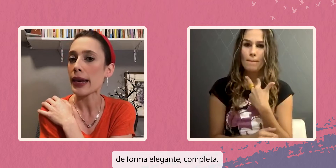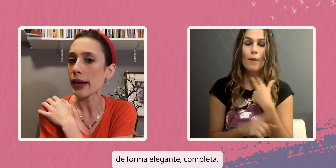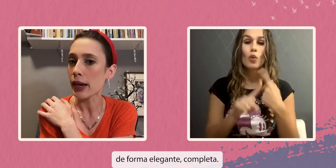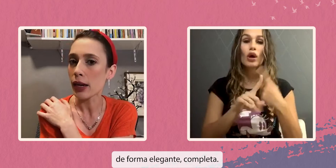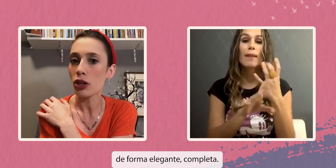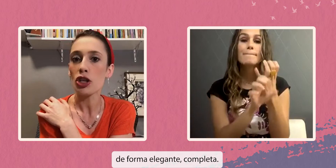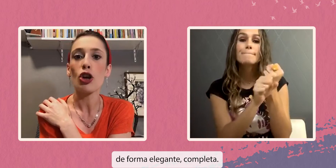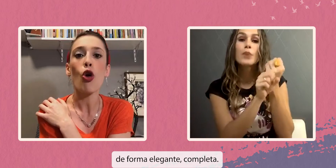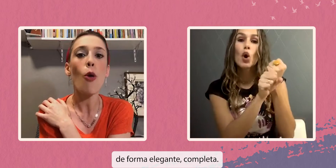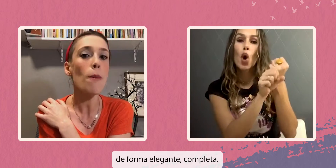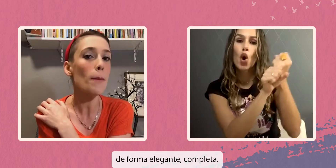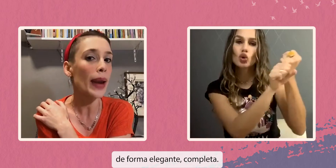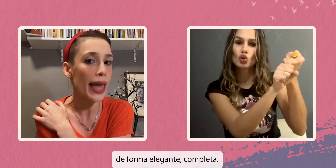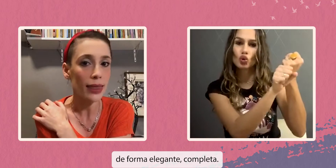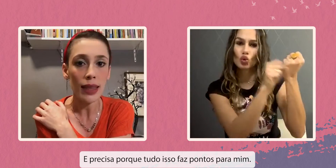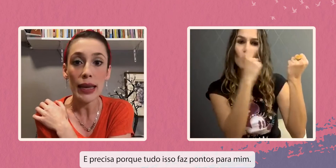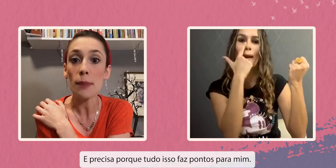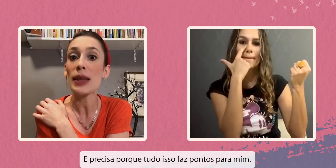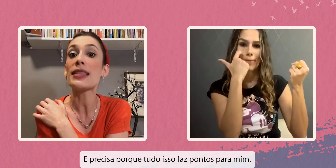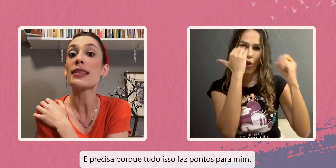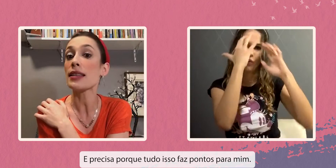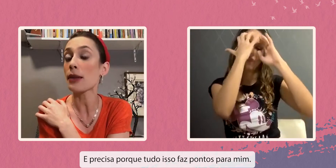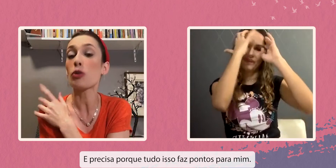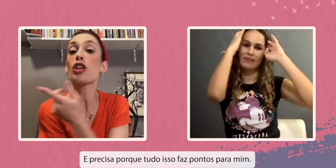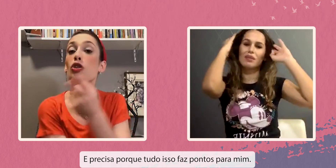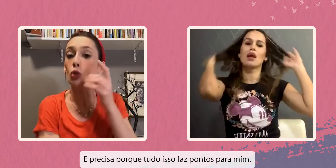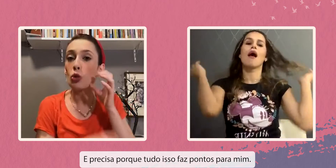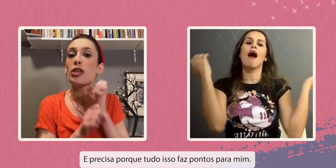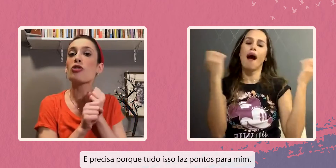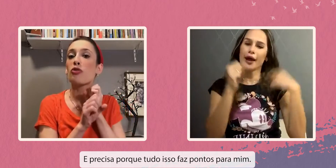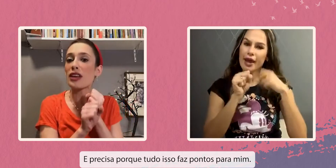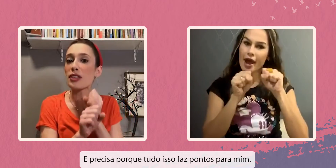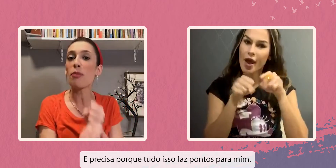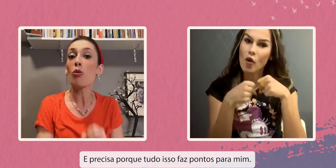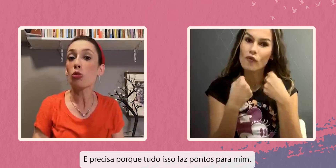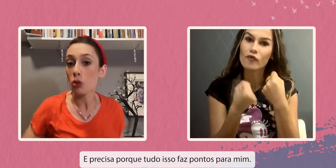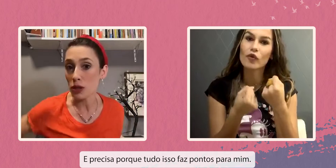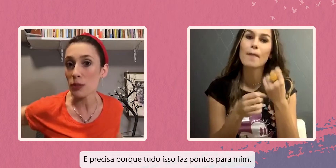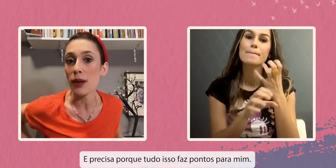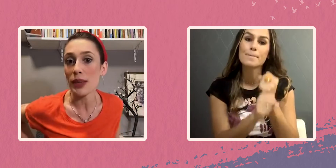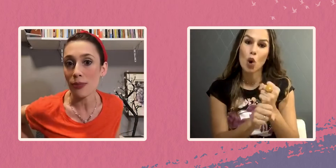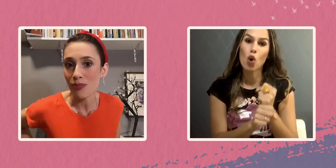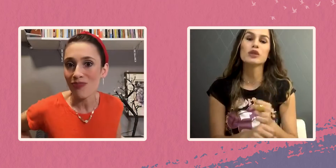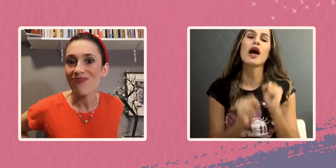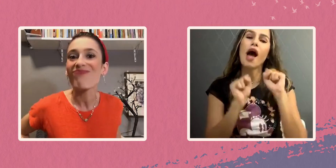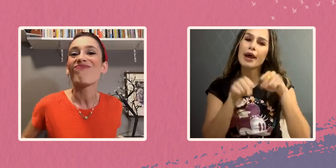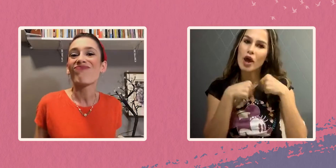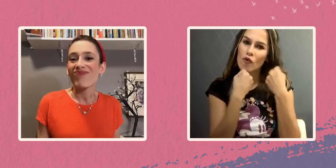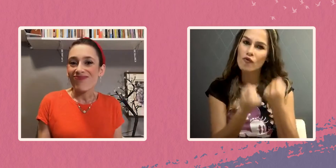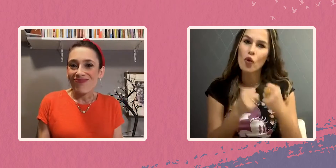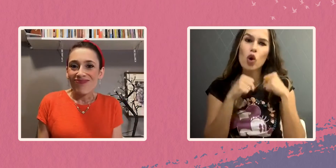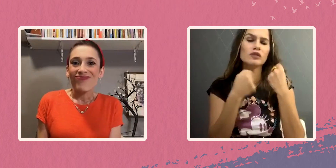forma elegante, completa e precisa, porque tudo isso faz pontos para mim.